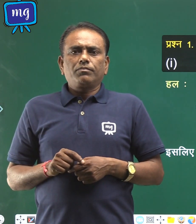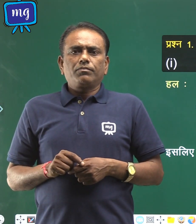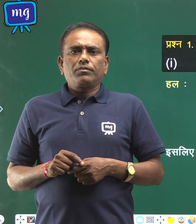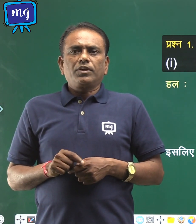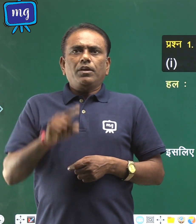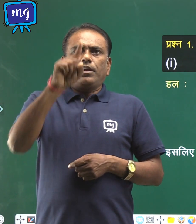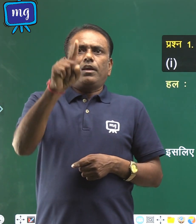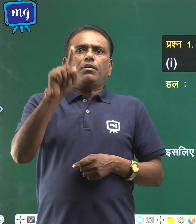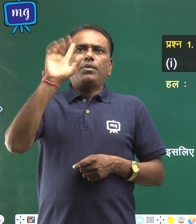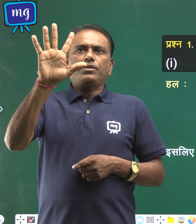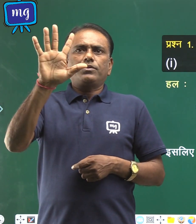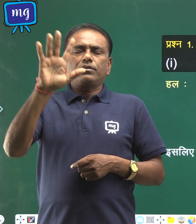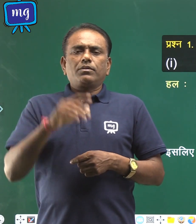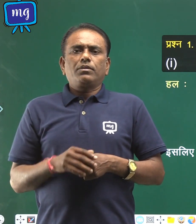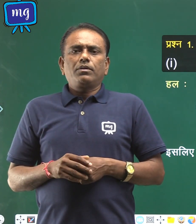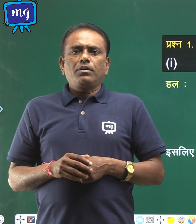15